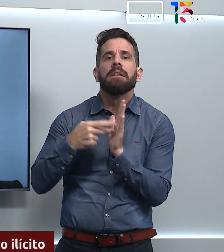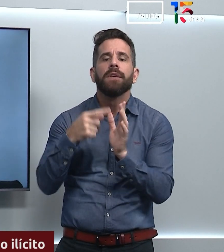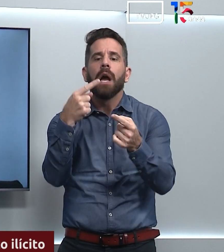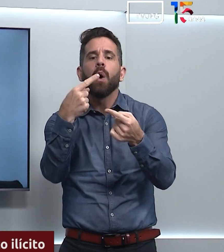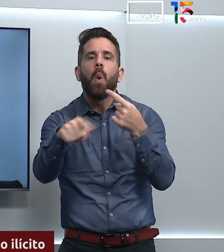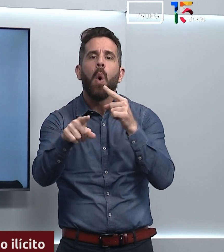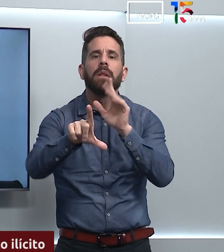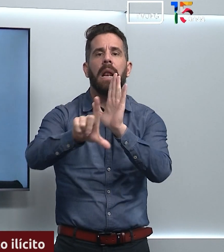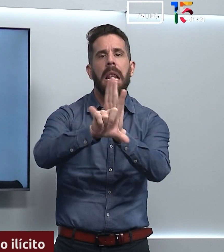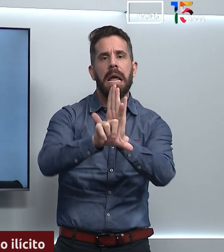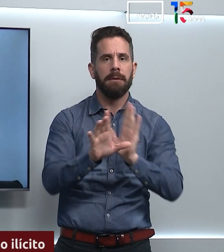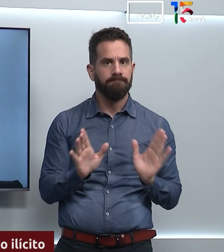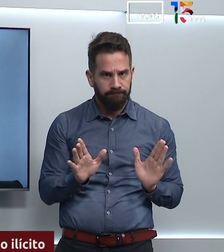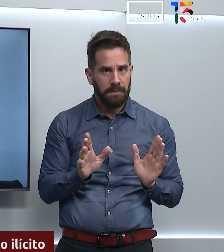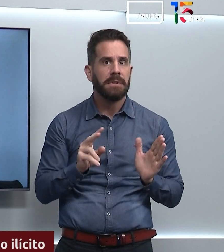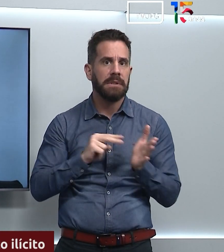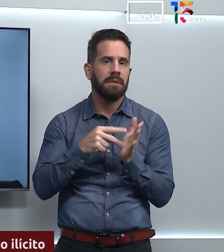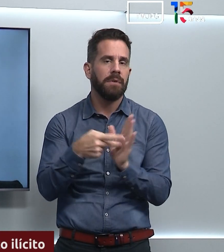para alguém.